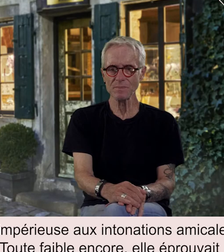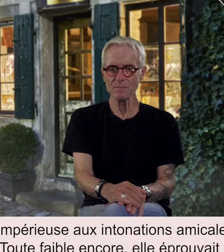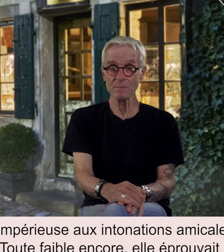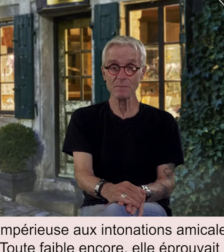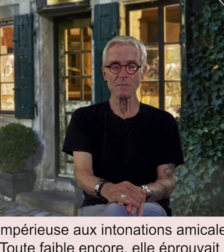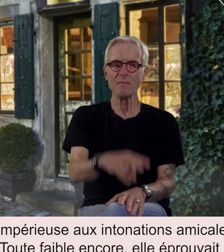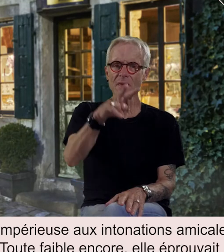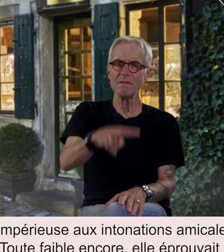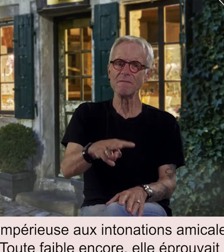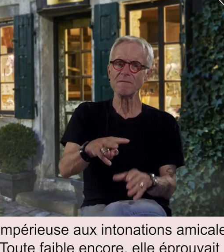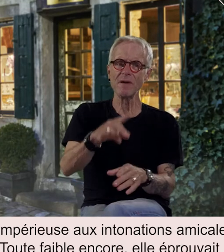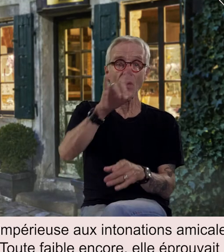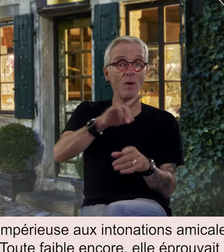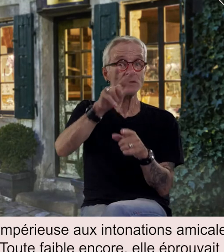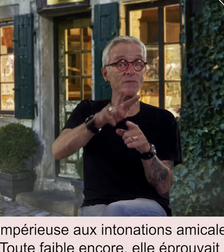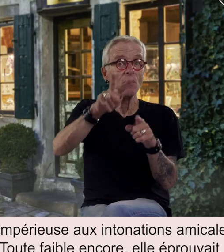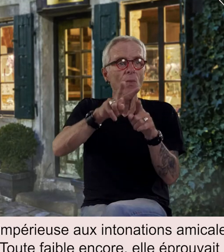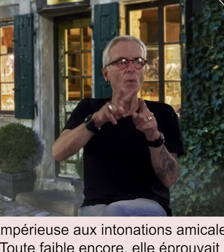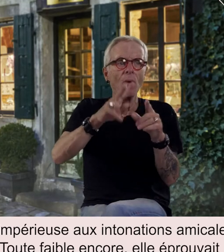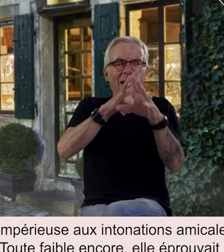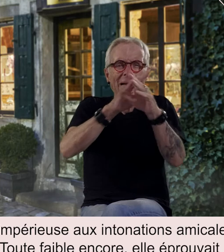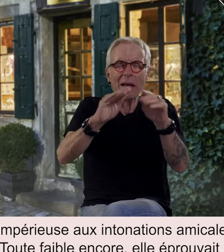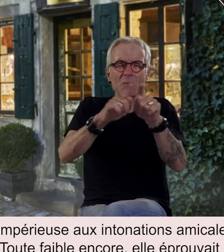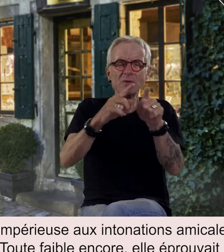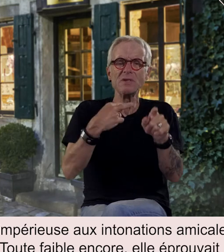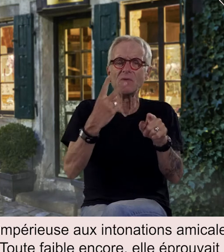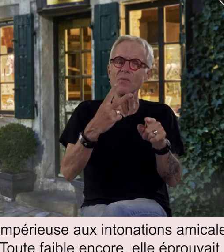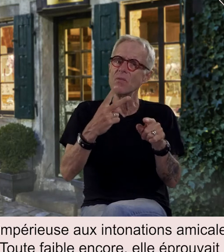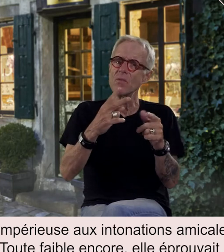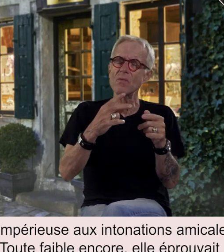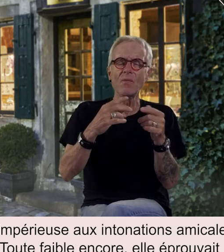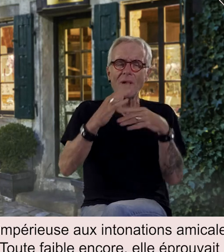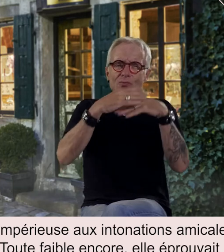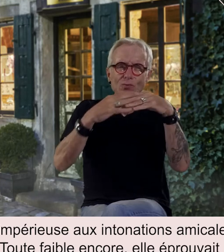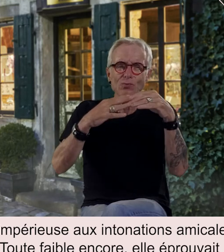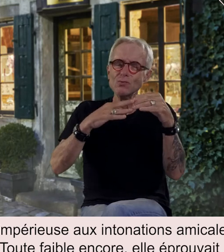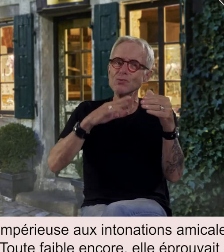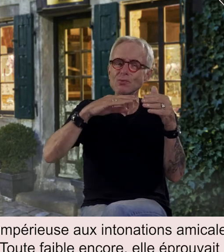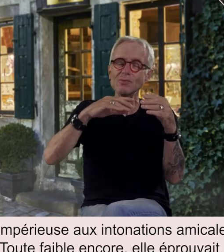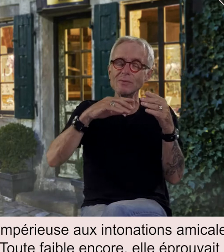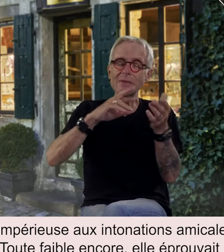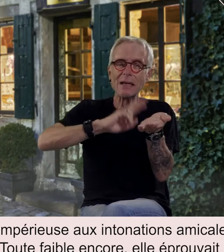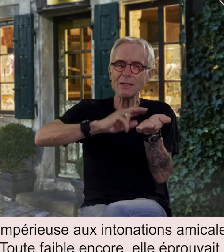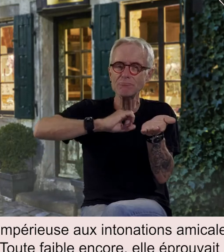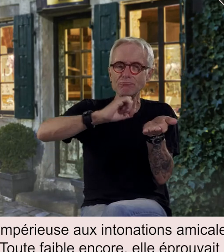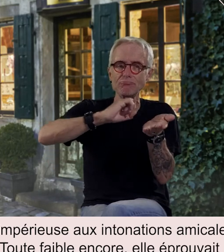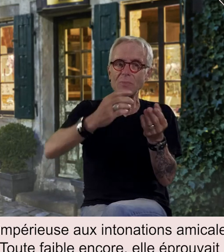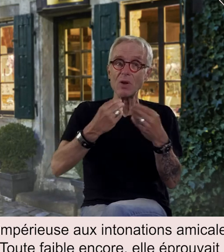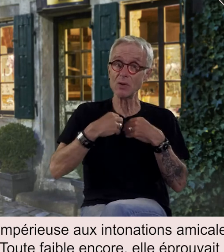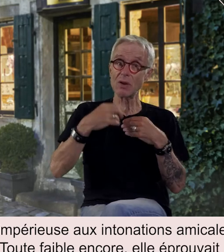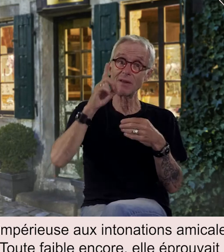La tranquillité d'Horace Vellemont, sa voix impérieuse aux intonations amicales, apaisait peu à peu la jeune femme.